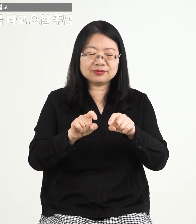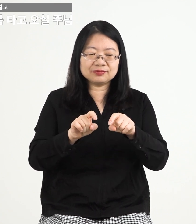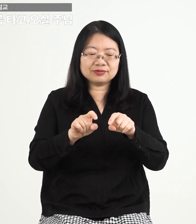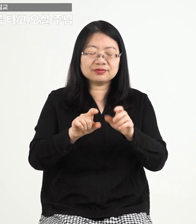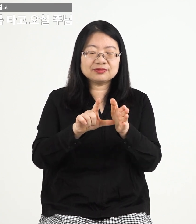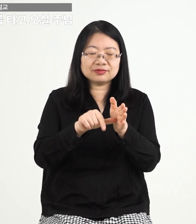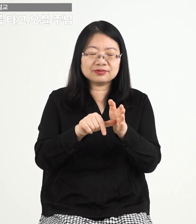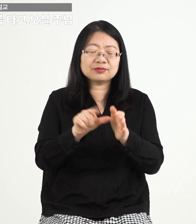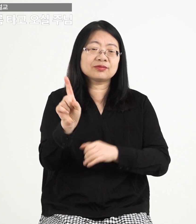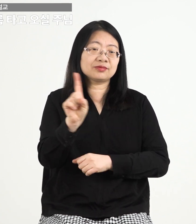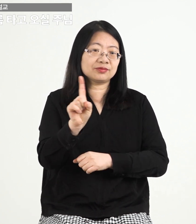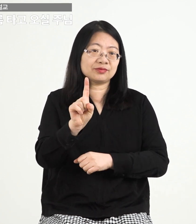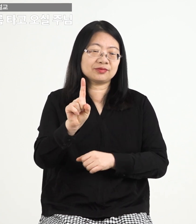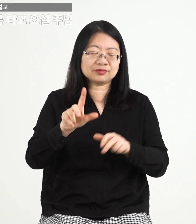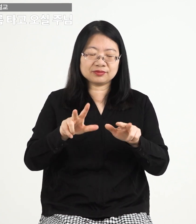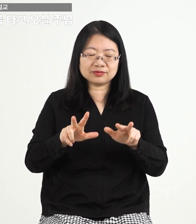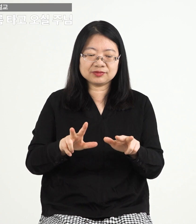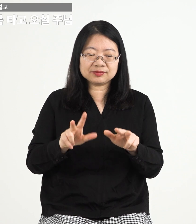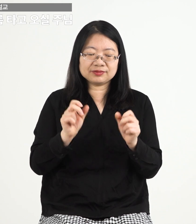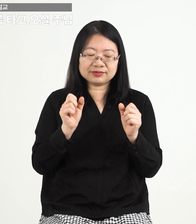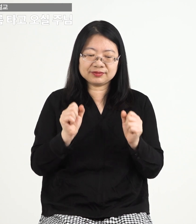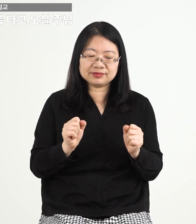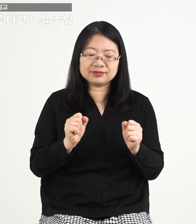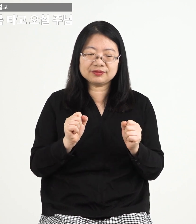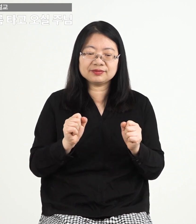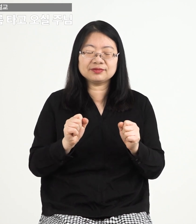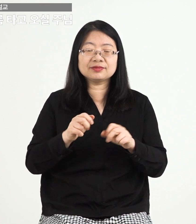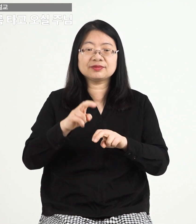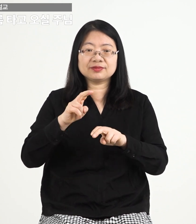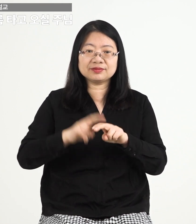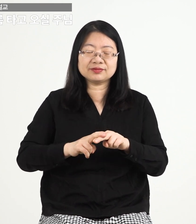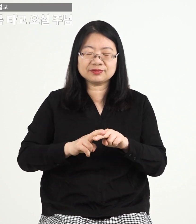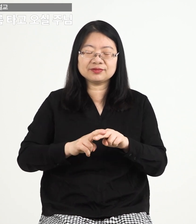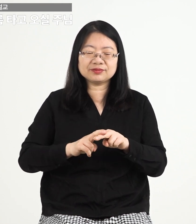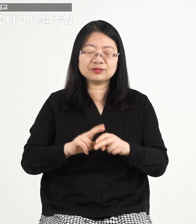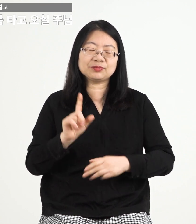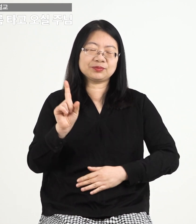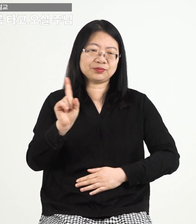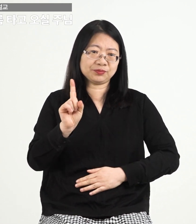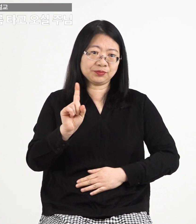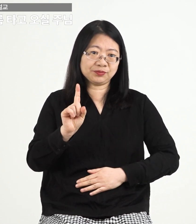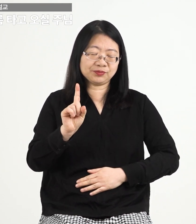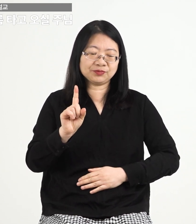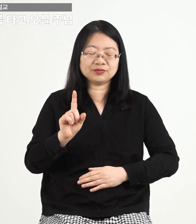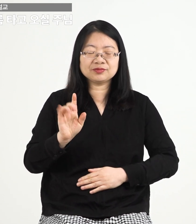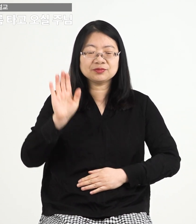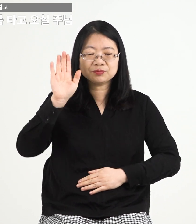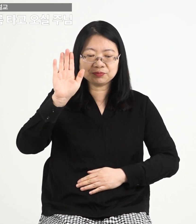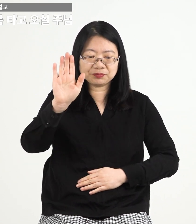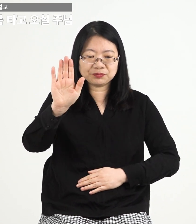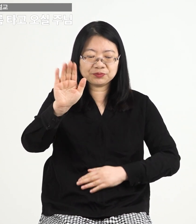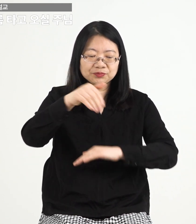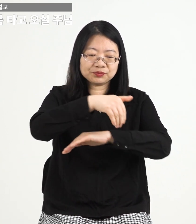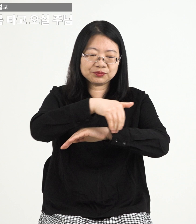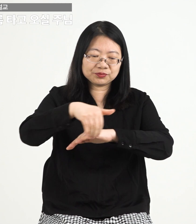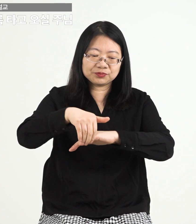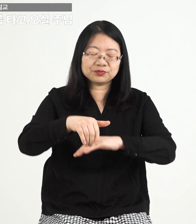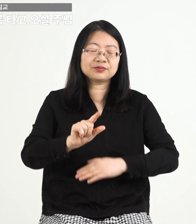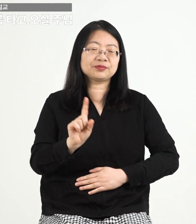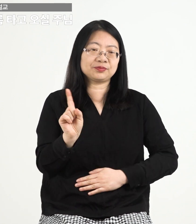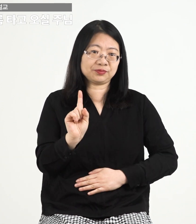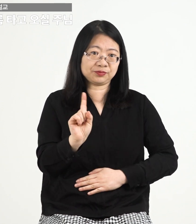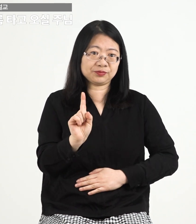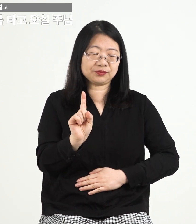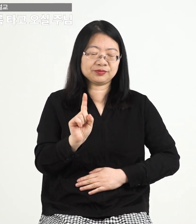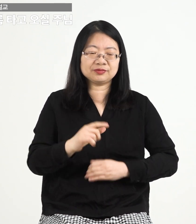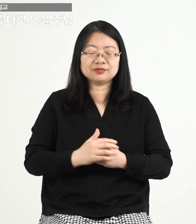지금 현재 주소는 어디쯤 와 있으며 그래서 어디로 갈 것인가에